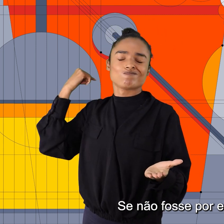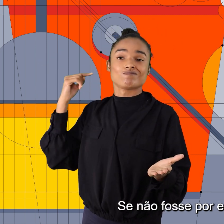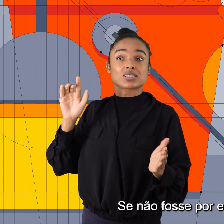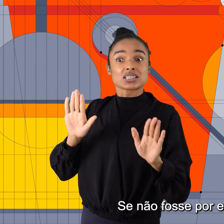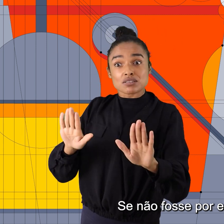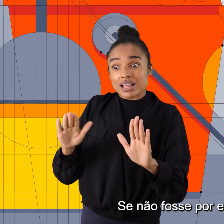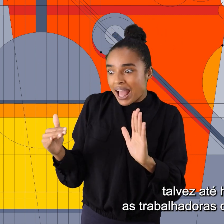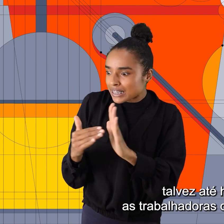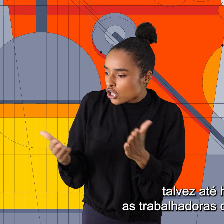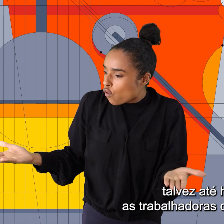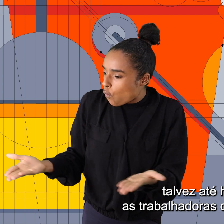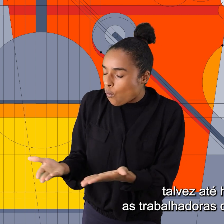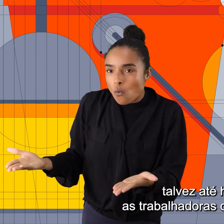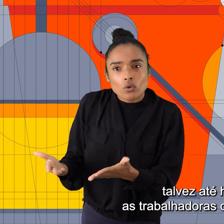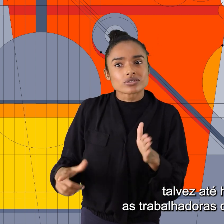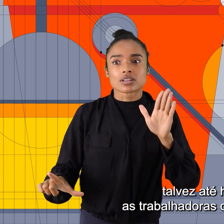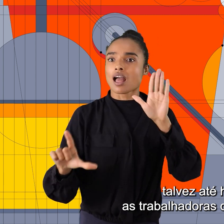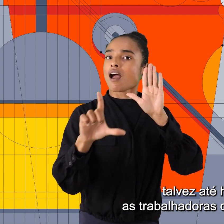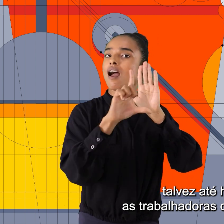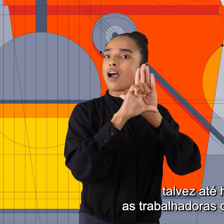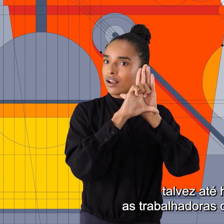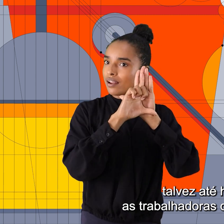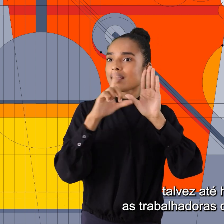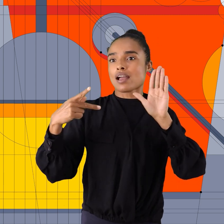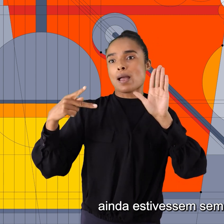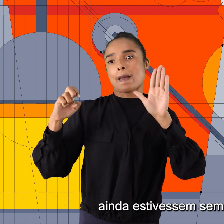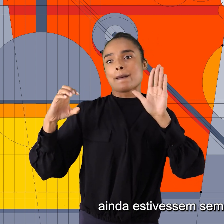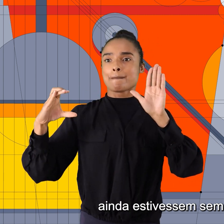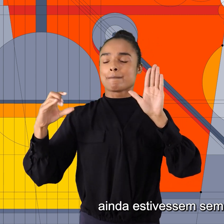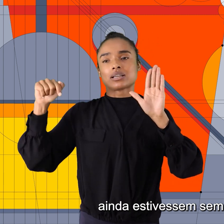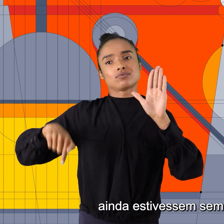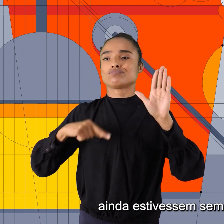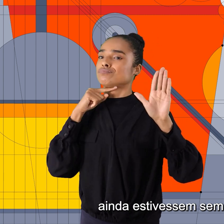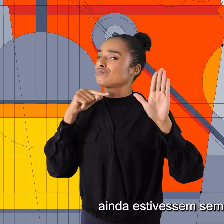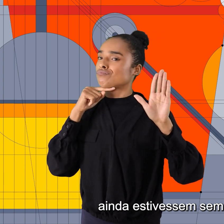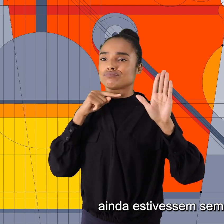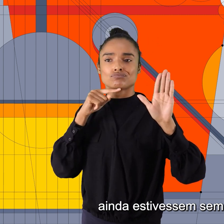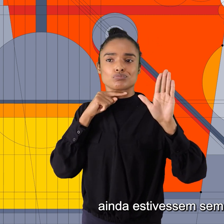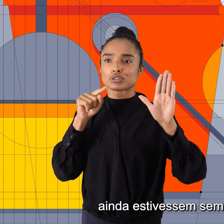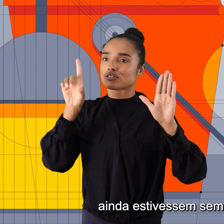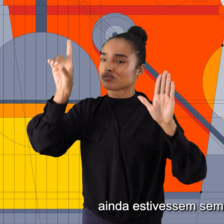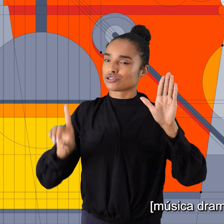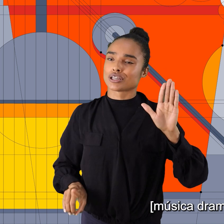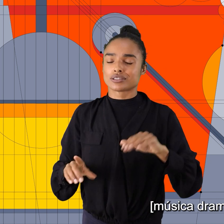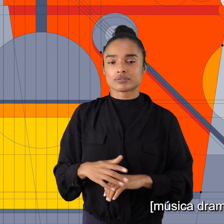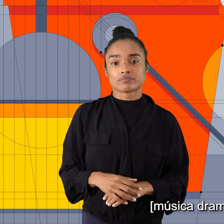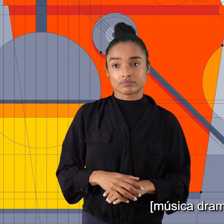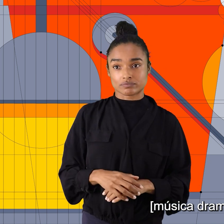por essa mulher, talvez até hoje as trabalhadoras domésticas ainda estivessem sem esses